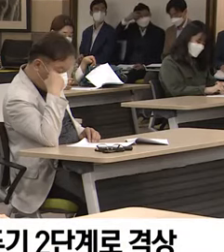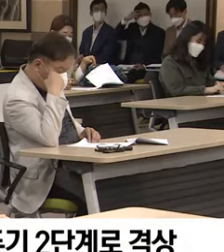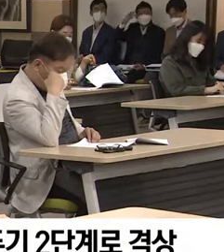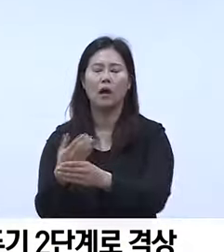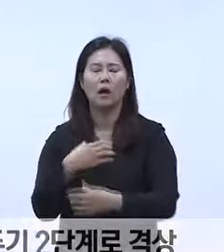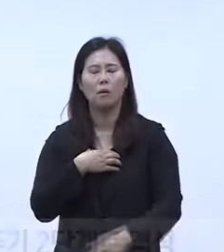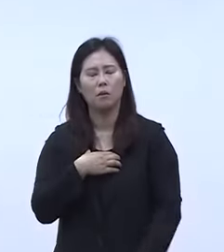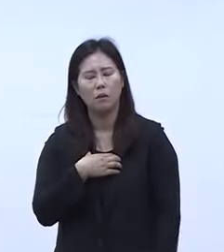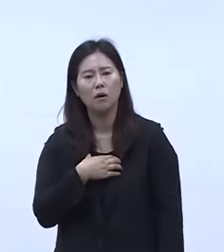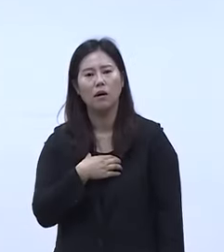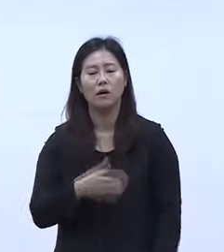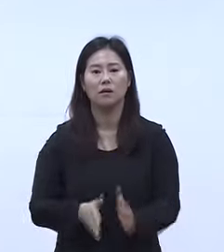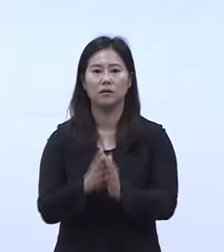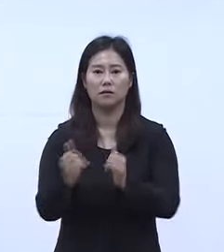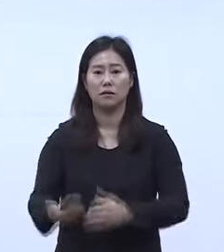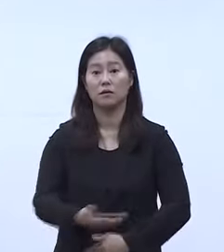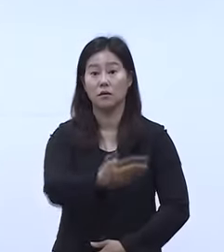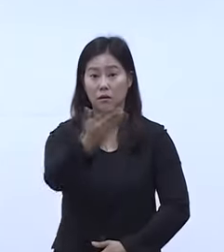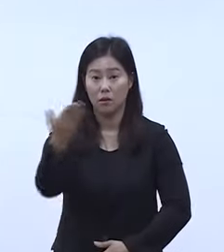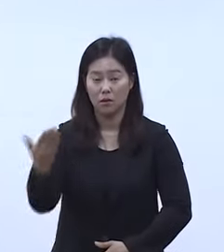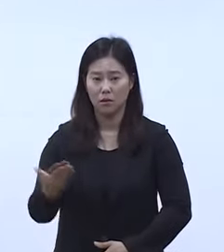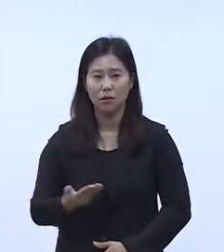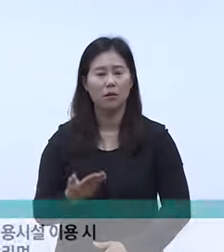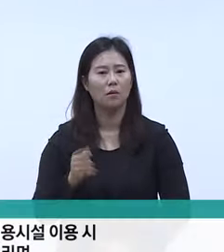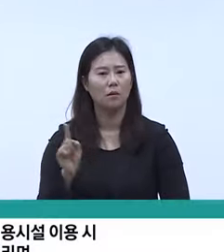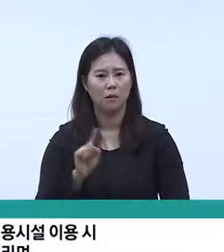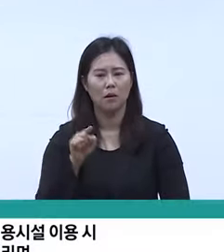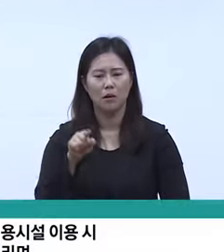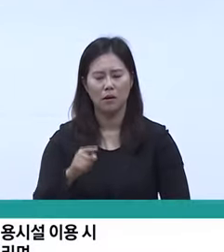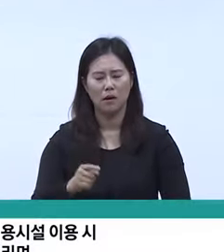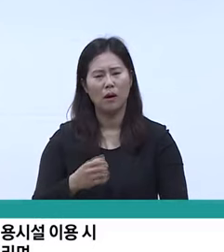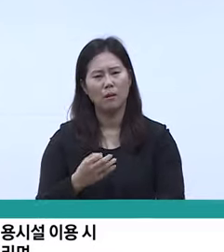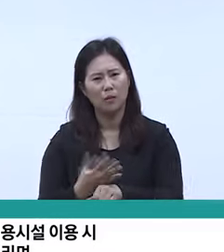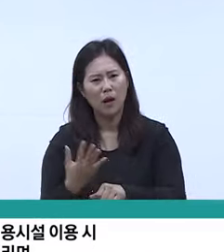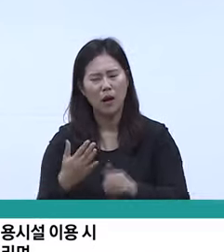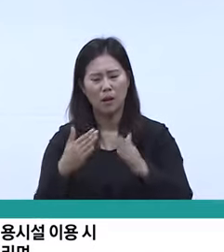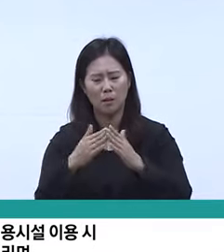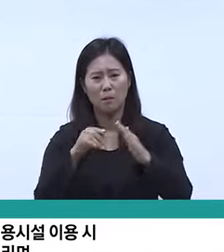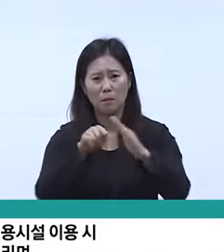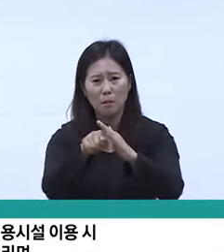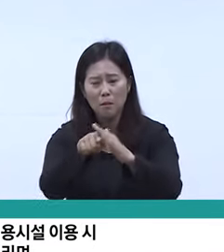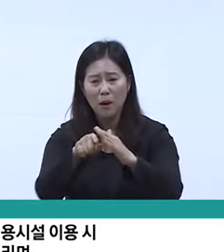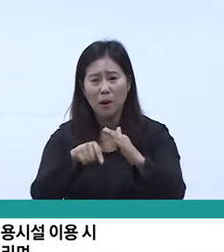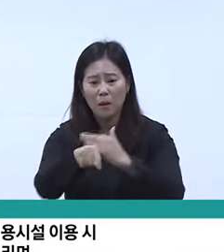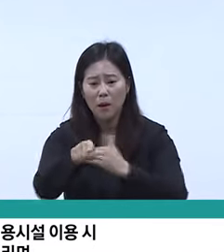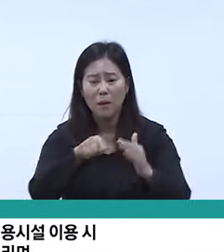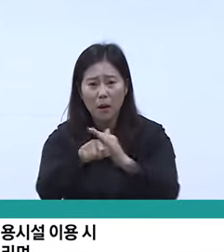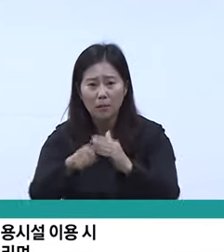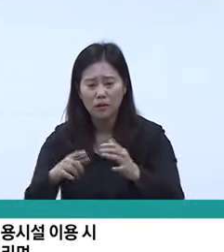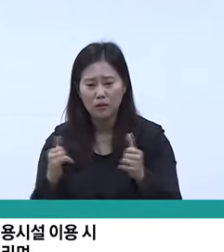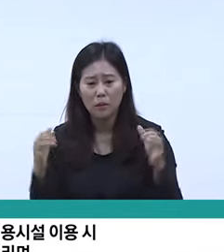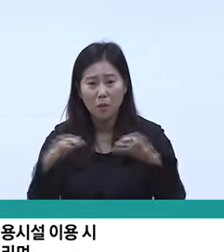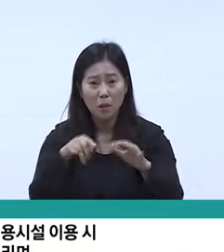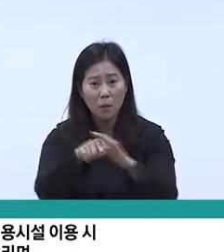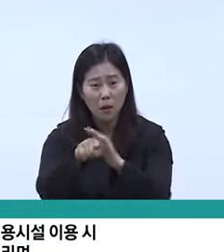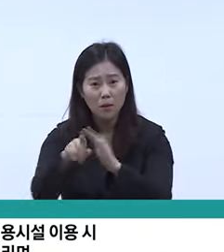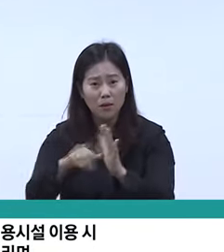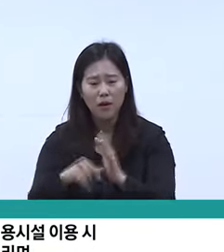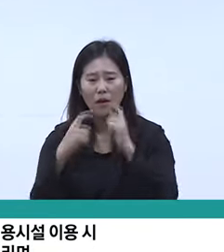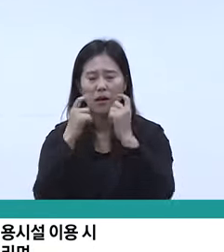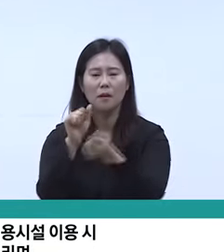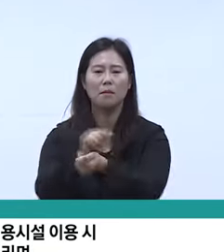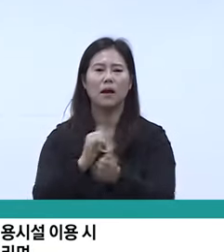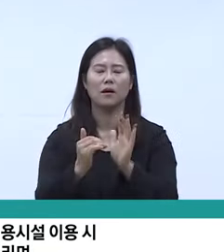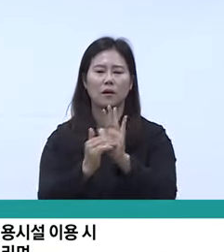격상했습니다. 시민 여러분들께서도 부득이한 다중이용시설 이용 시 철저한 개방역 수칙 준수를